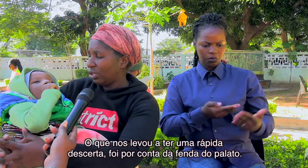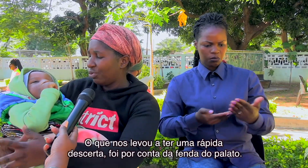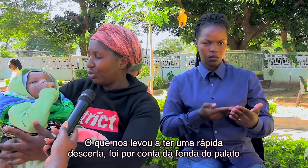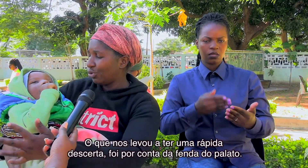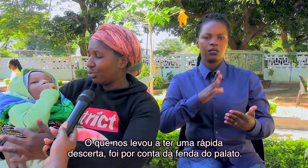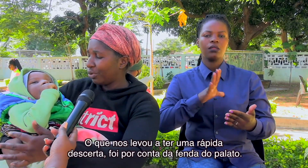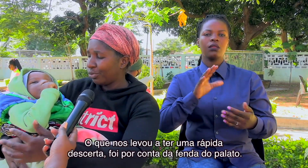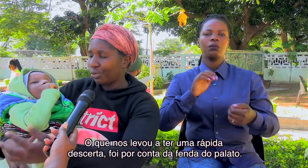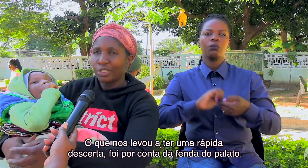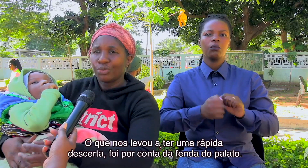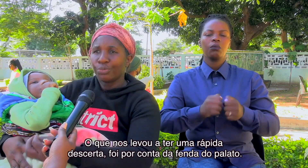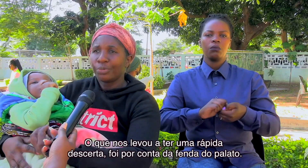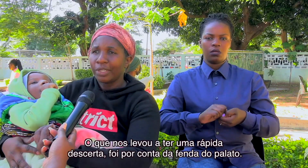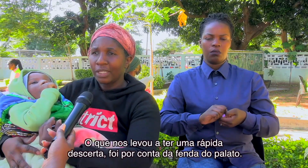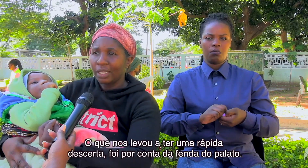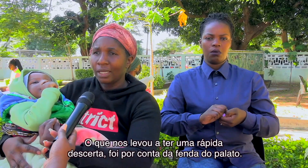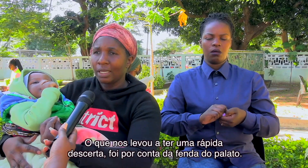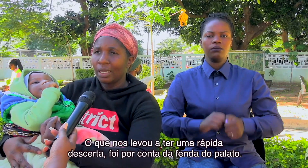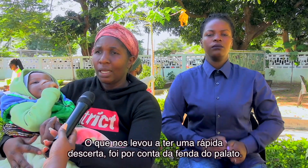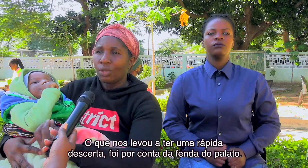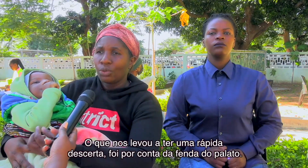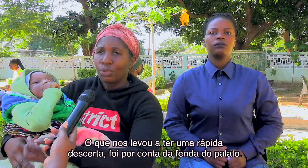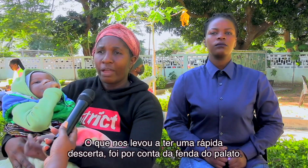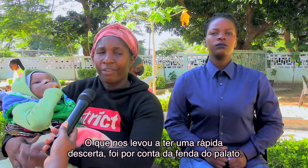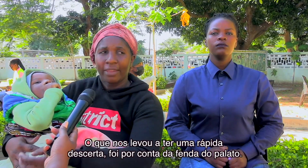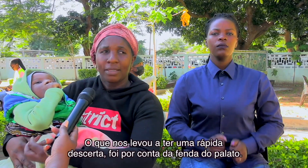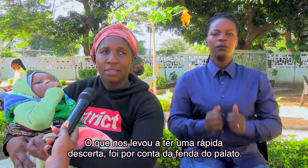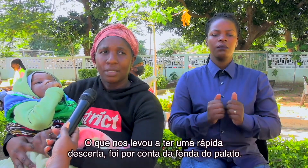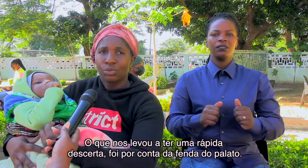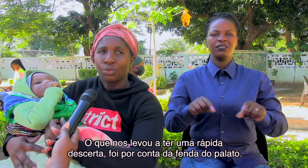onde fomos descobrir muito mais foi um problema da fenda assim, do